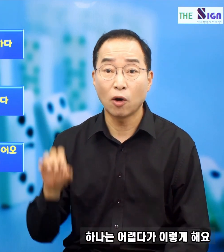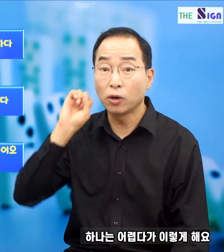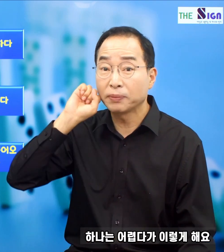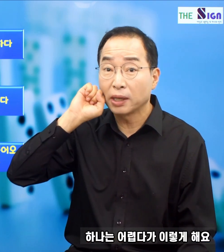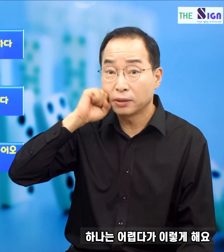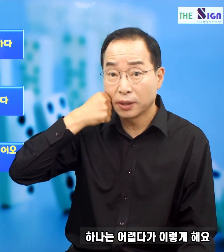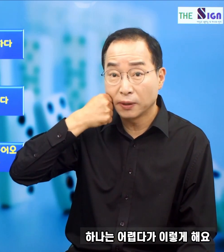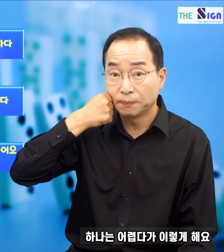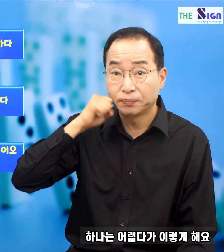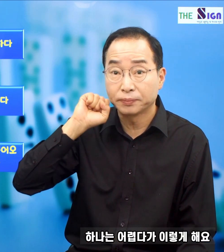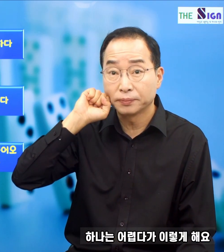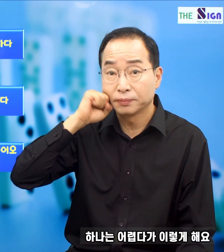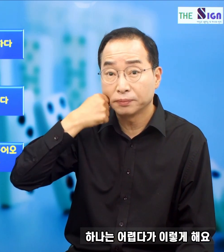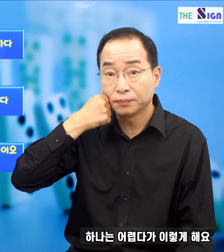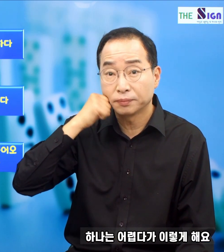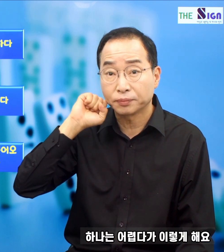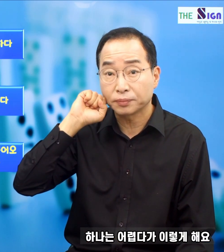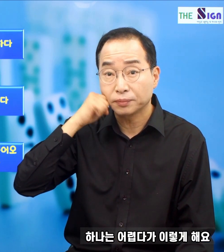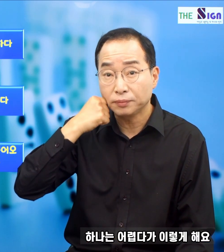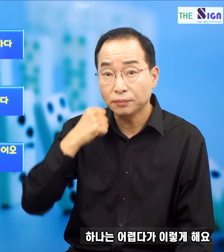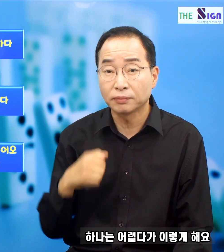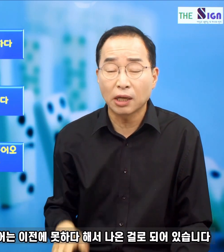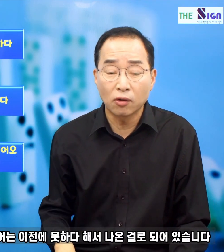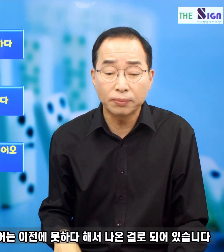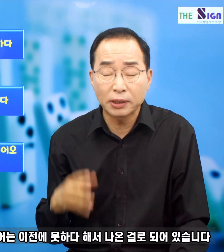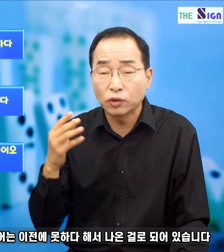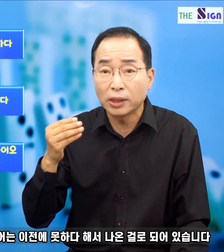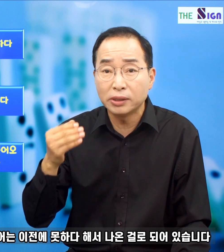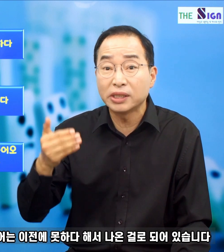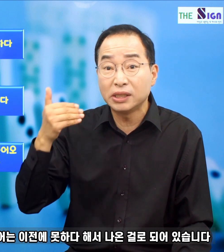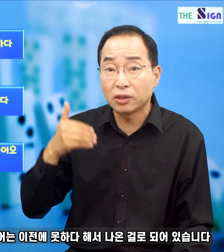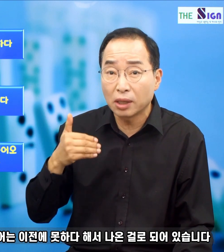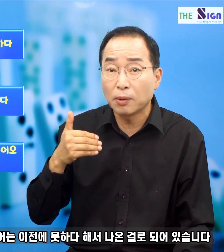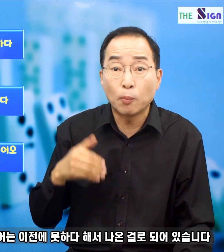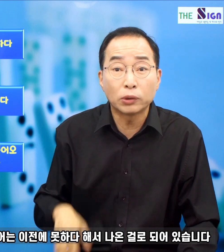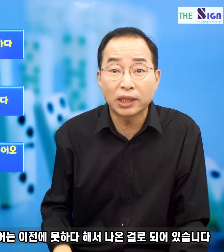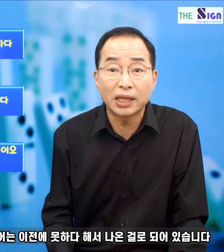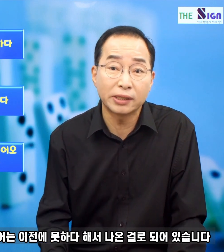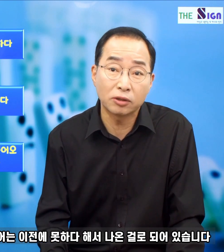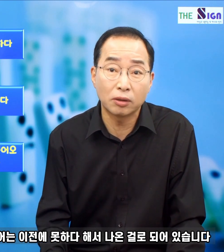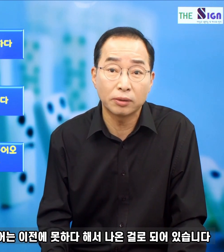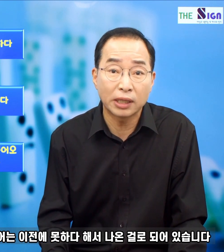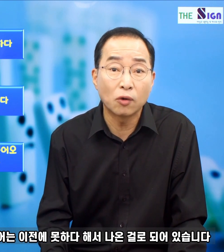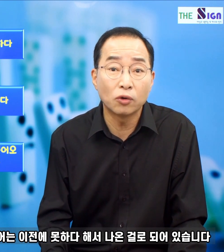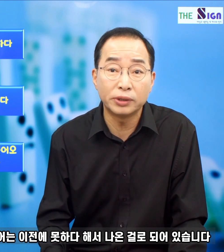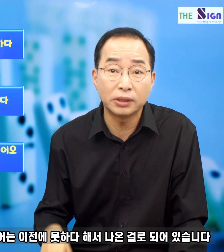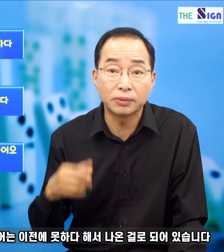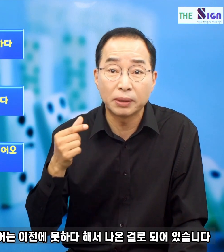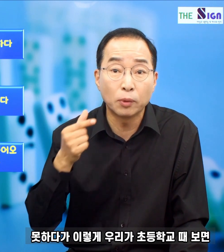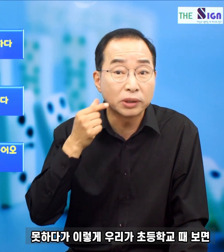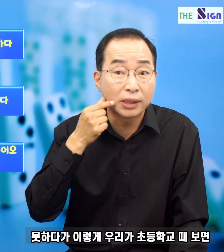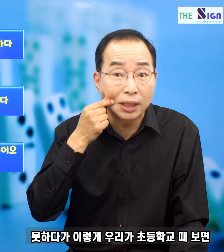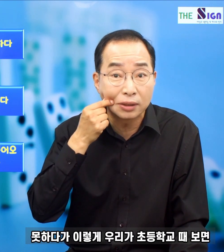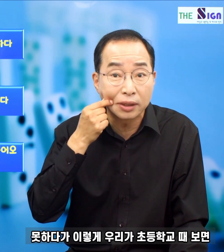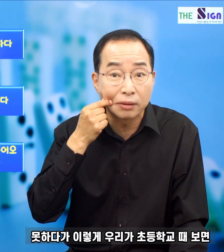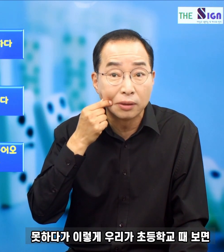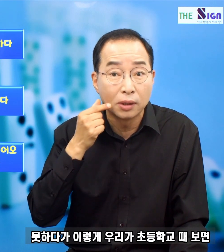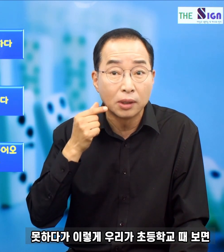어렵다가 이렇게 해요. 자, 어렵다 수화는 이제 이전에 뭐 못하다에서 나온 걸로 되어 있습니다. 못하다가 이렇게 해요.